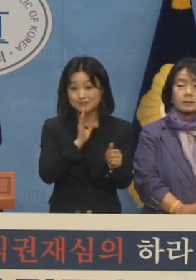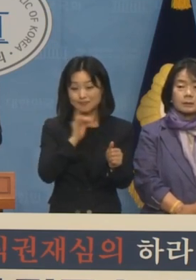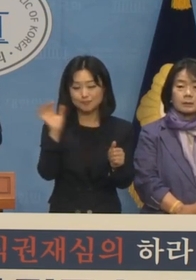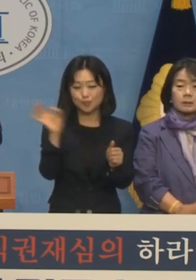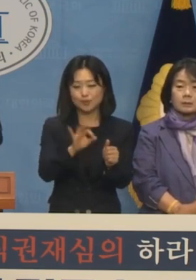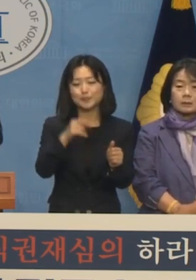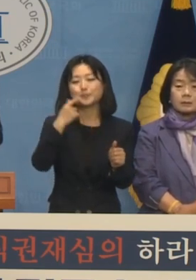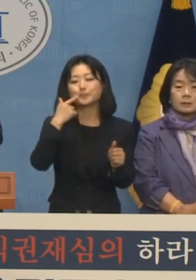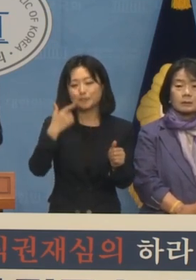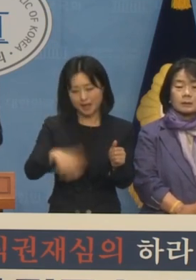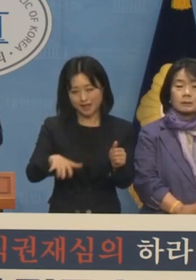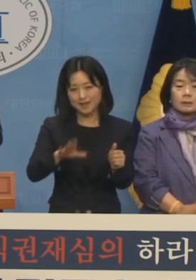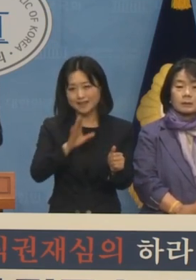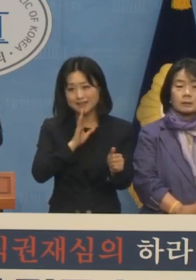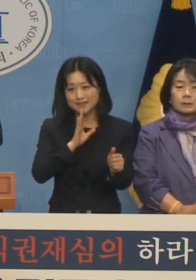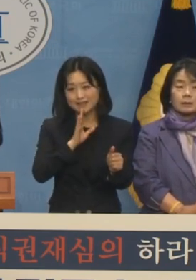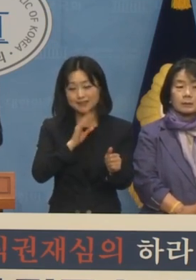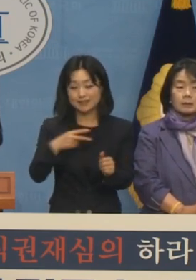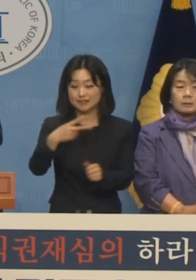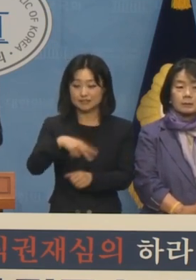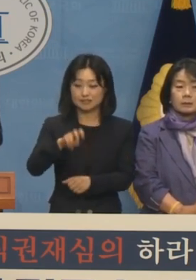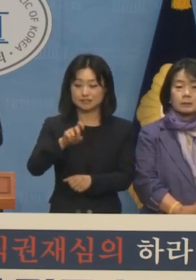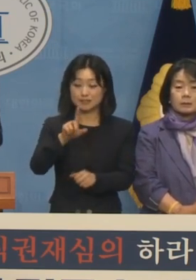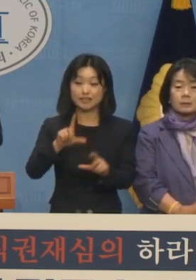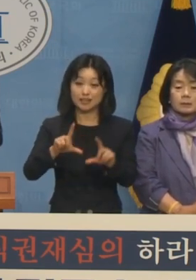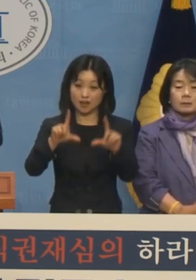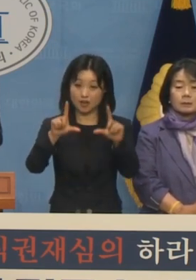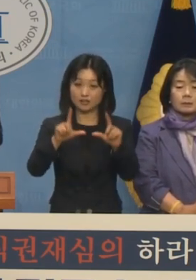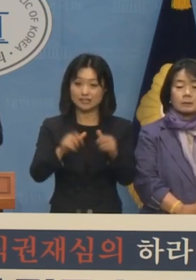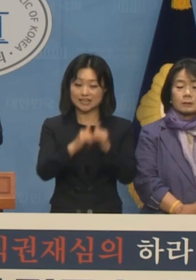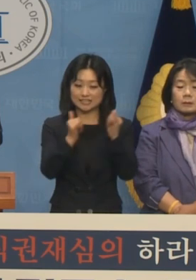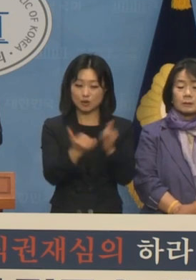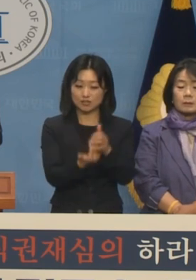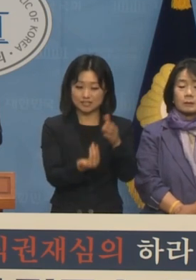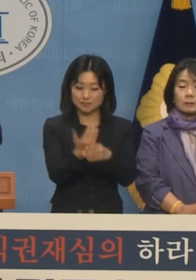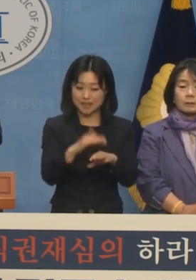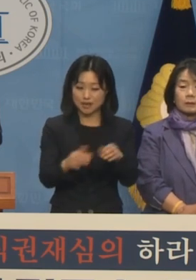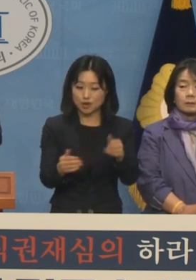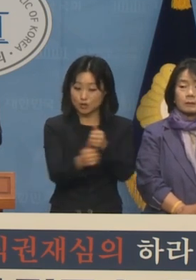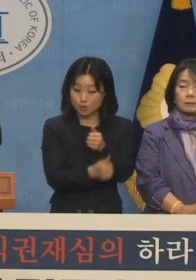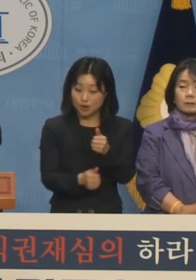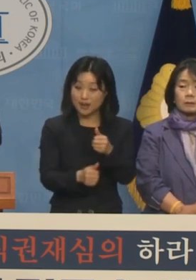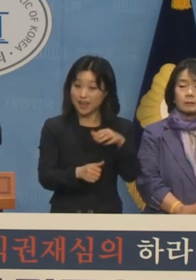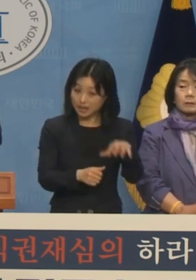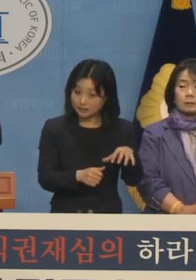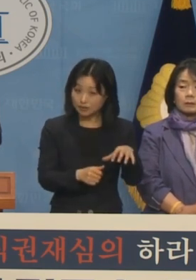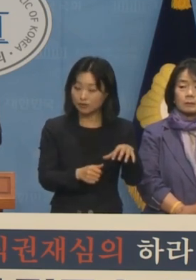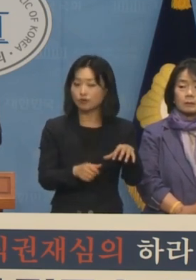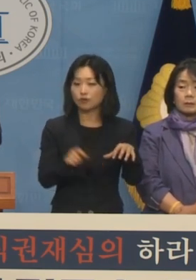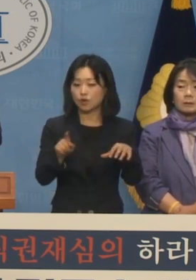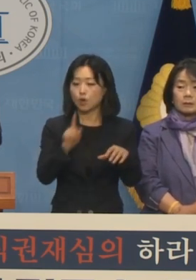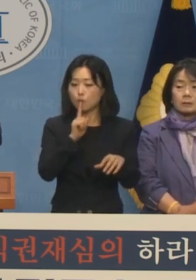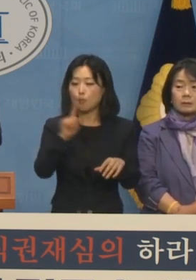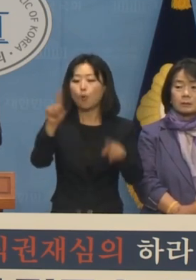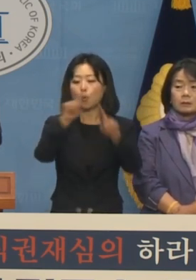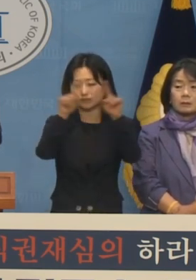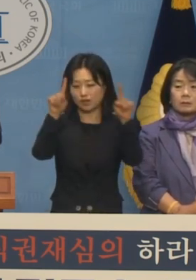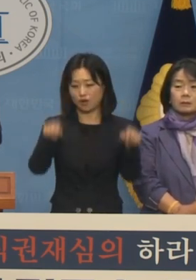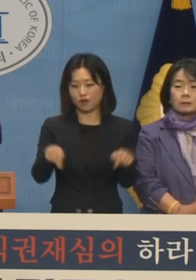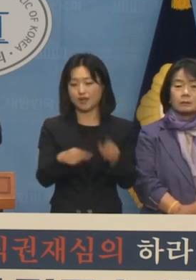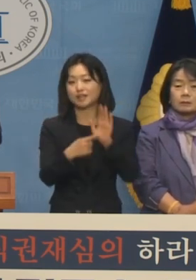것입니다. 2021년 사회적 참사위원회는 그러한 점을 지적하는 보고서를